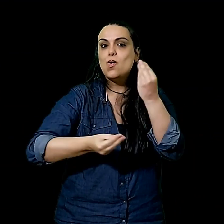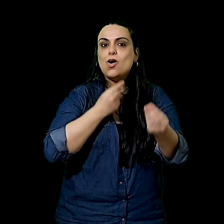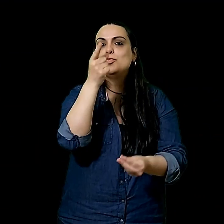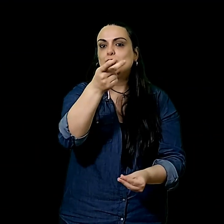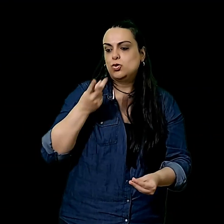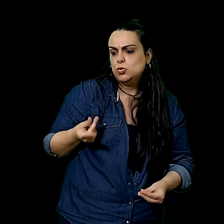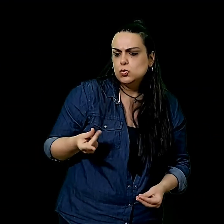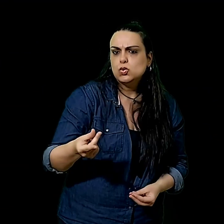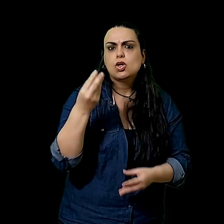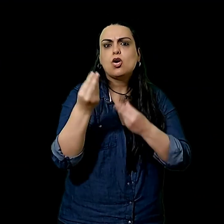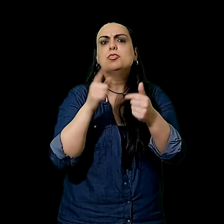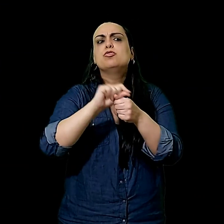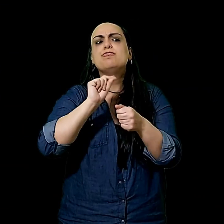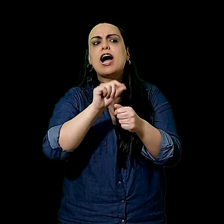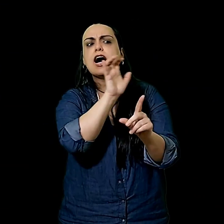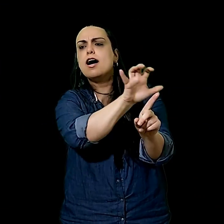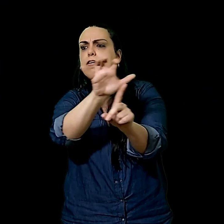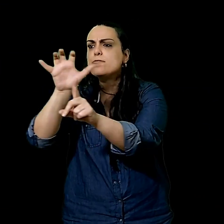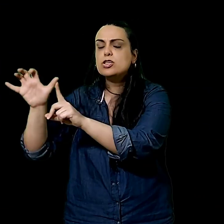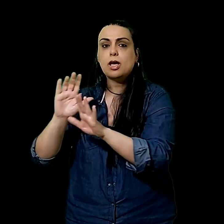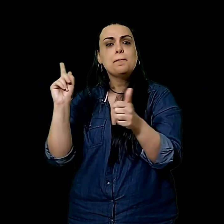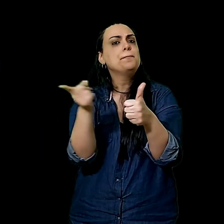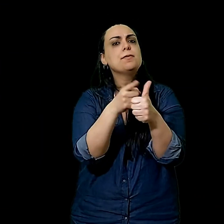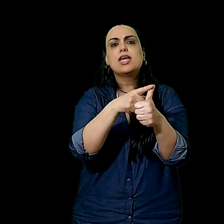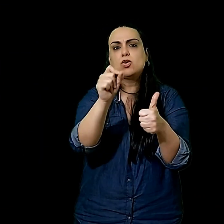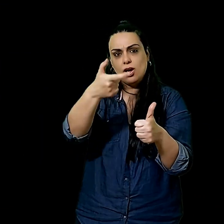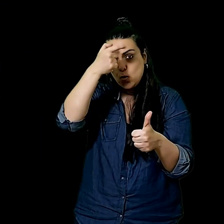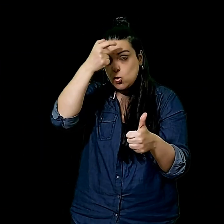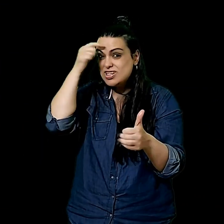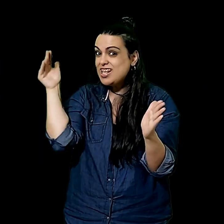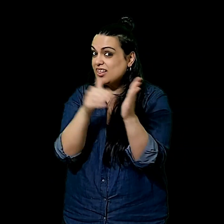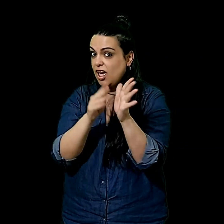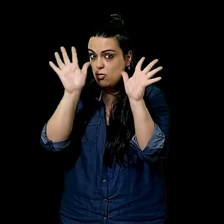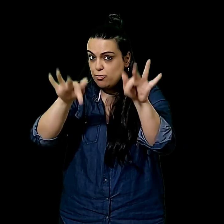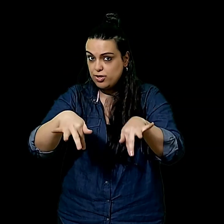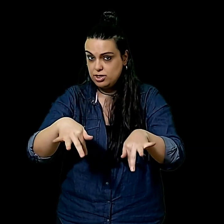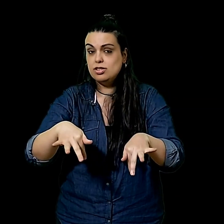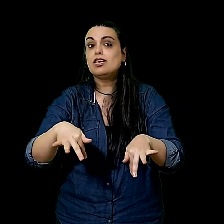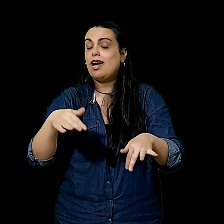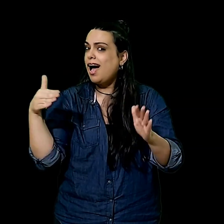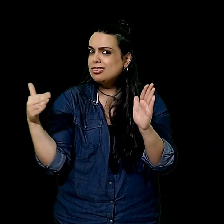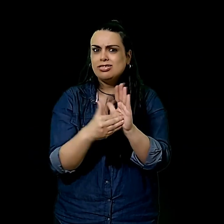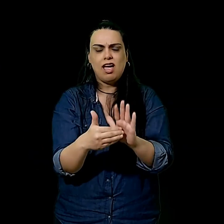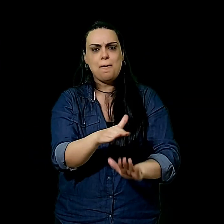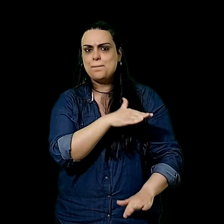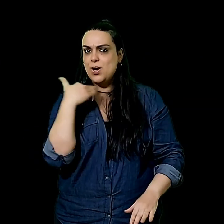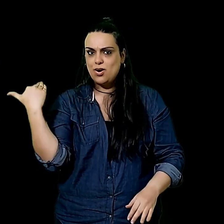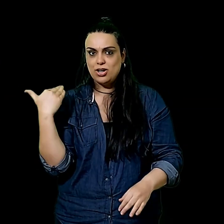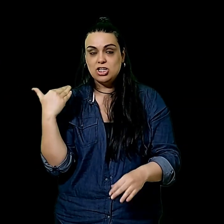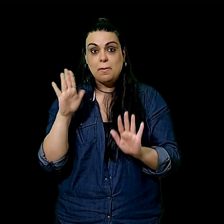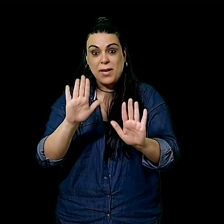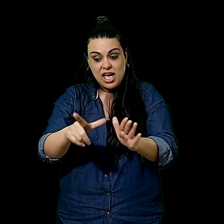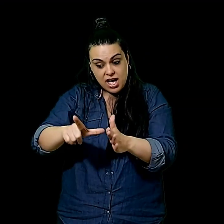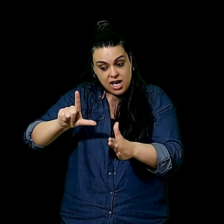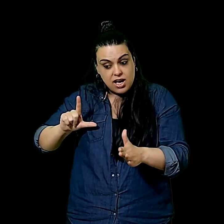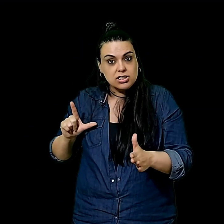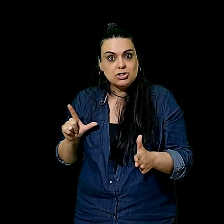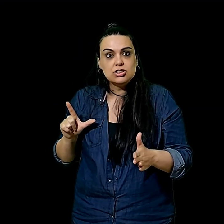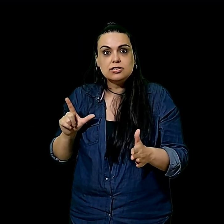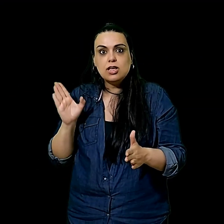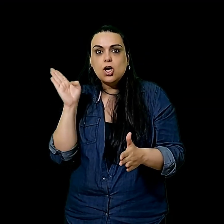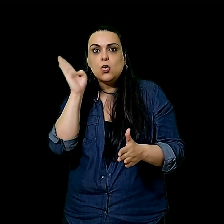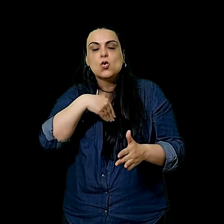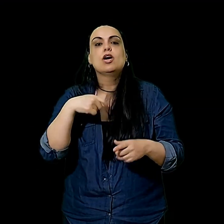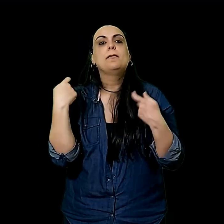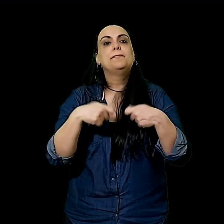sua extensão. Primeiro, a minha consciência de que é até o fim. E antes que este meu fim chegue,